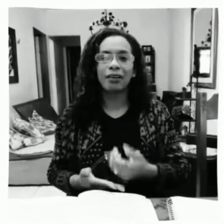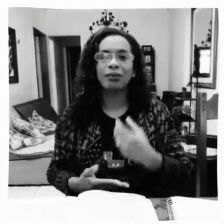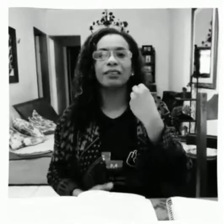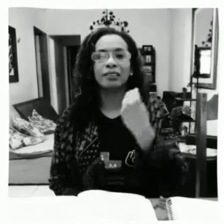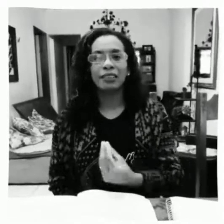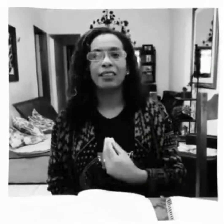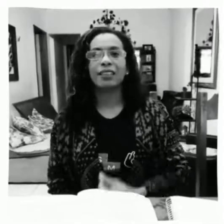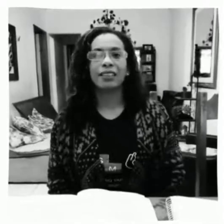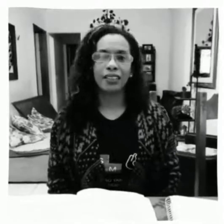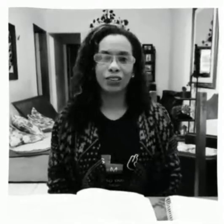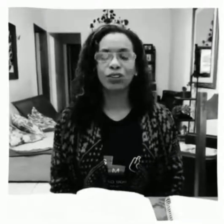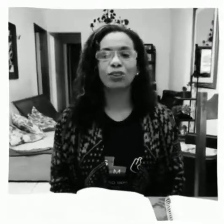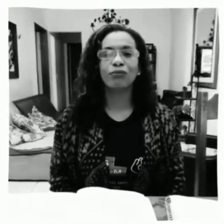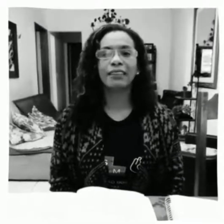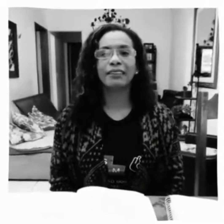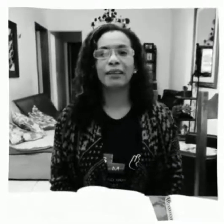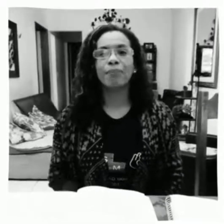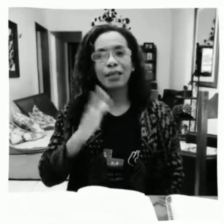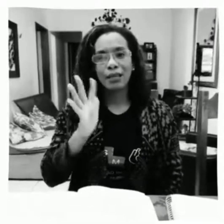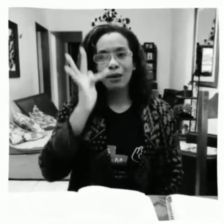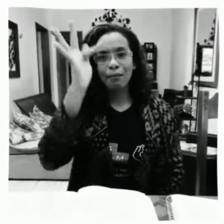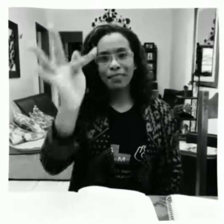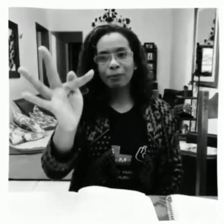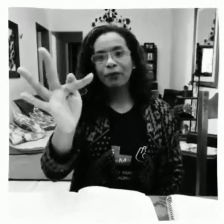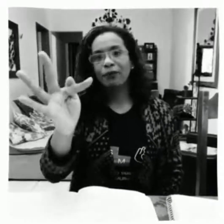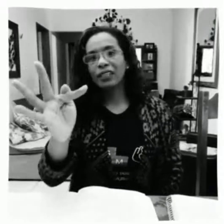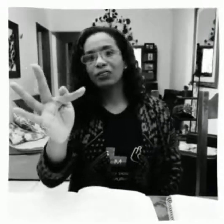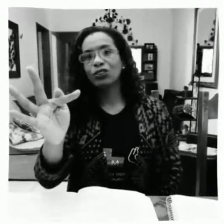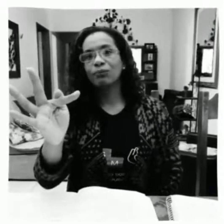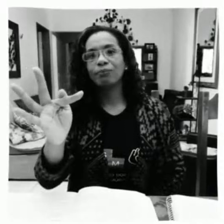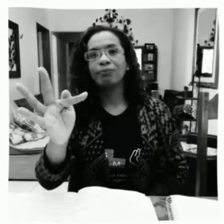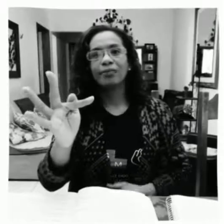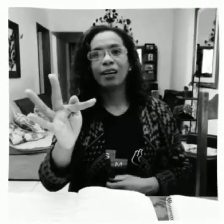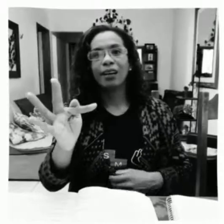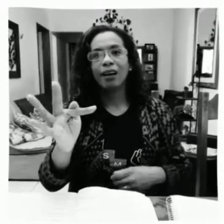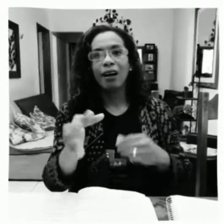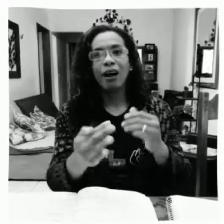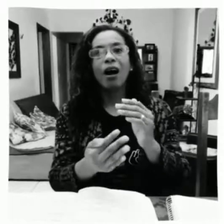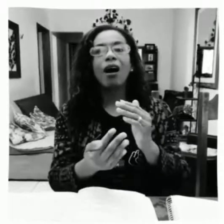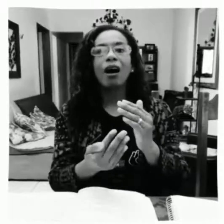umas aulas que a gente vai ter mais pra frente